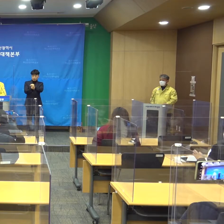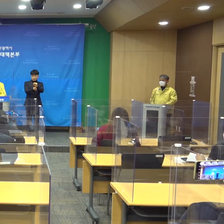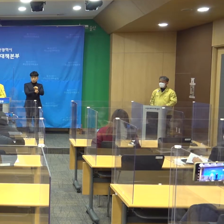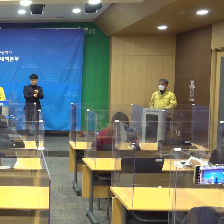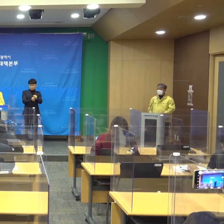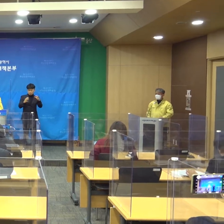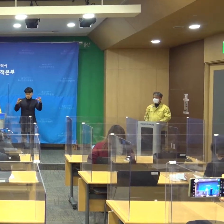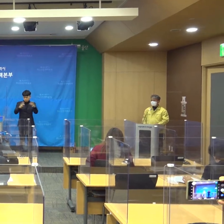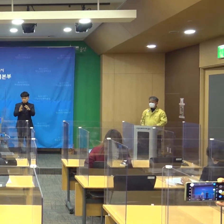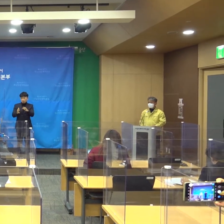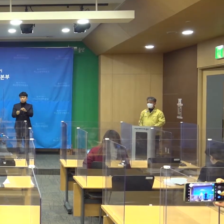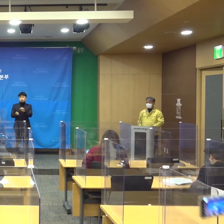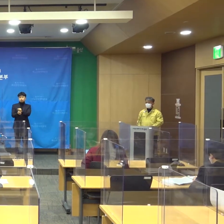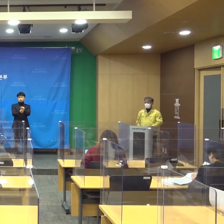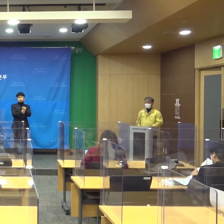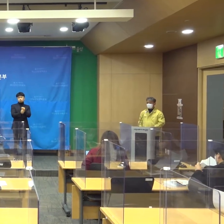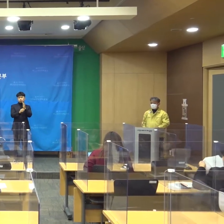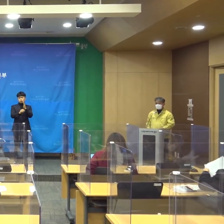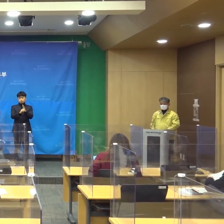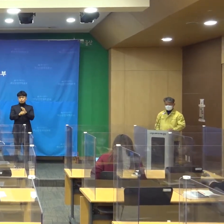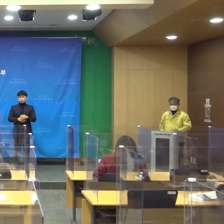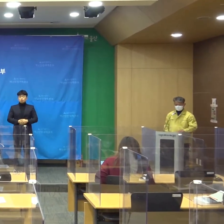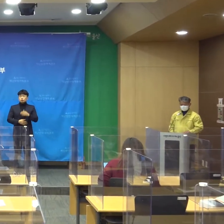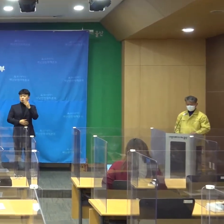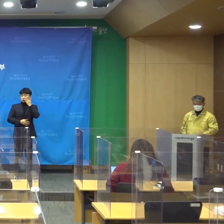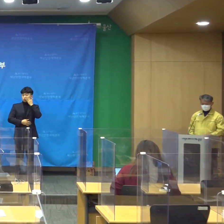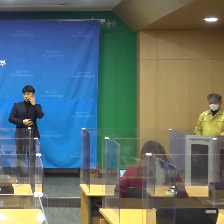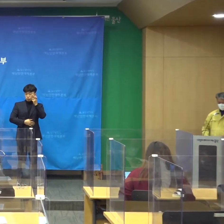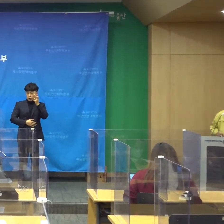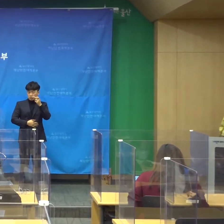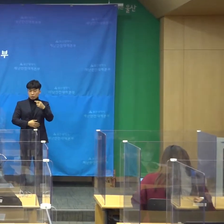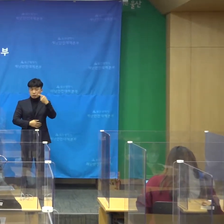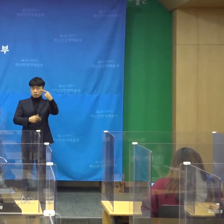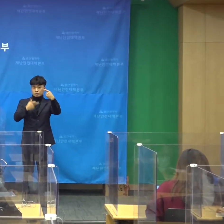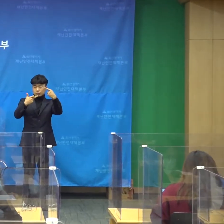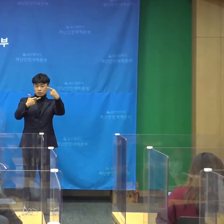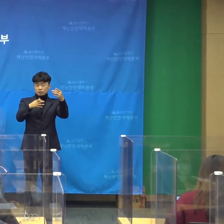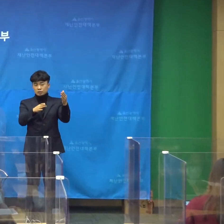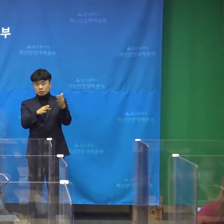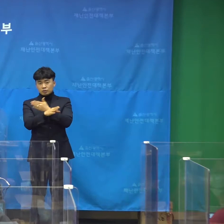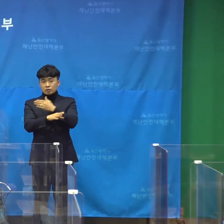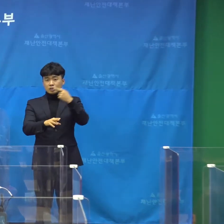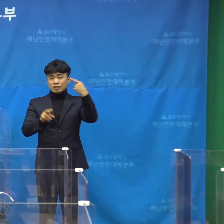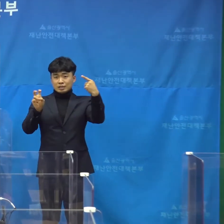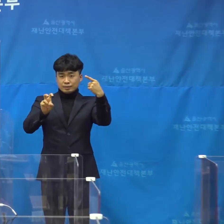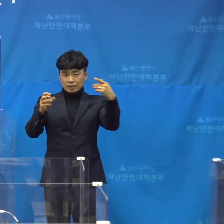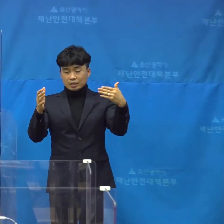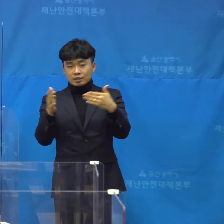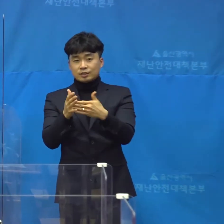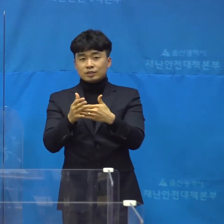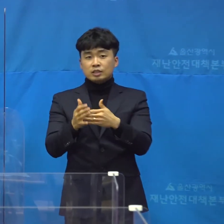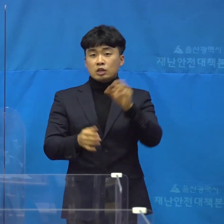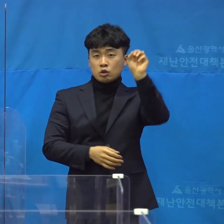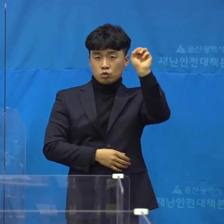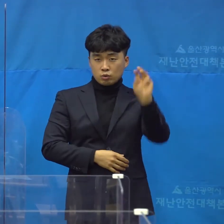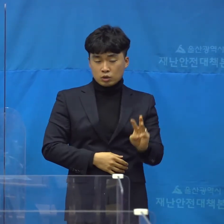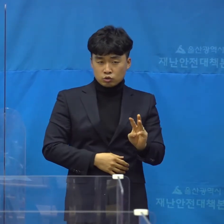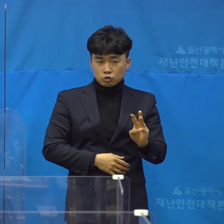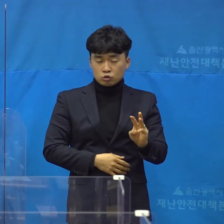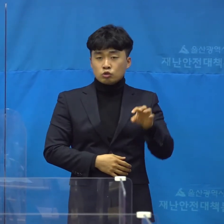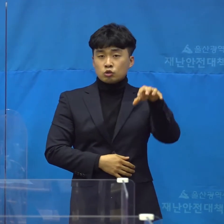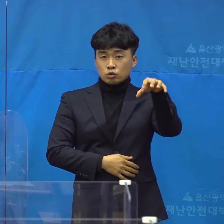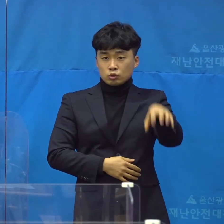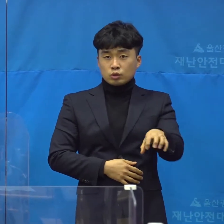집단 발생하고 있습니다. 우리 시에서도 1월 17일부터 1월 21일까지 광주 광산구